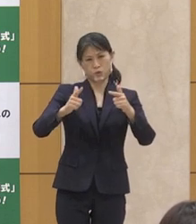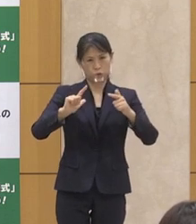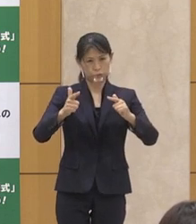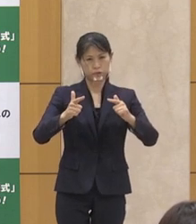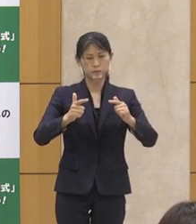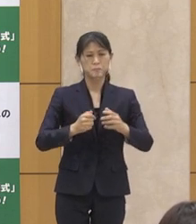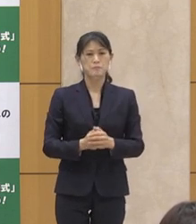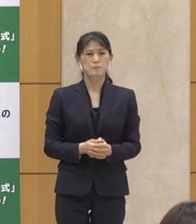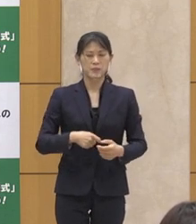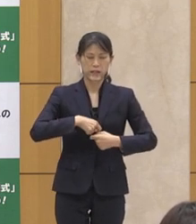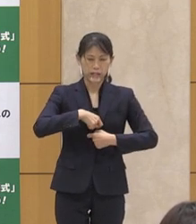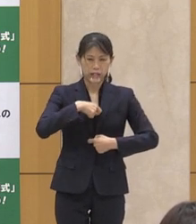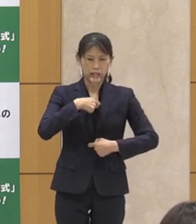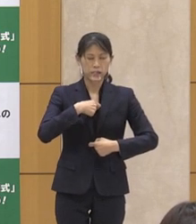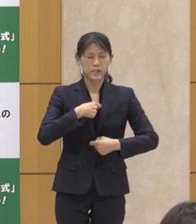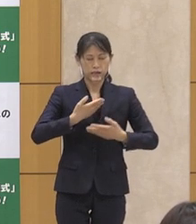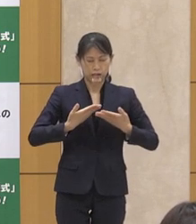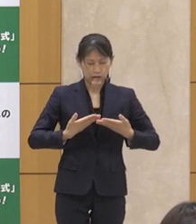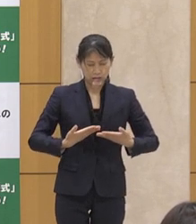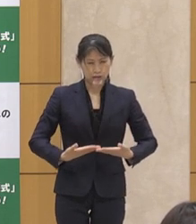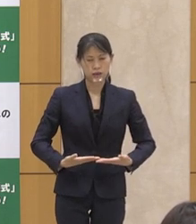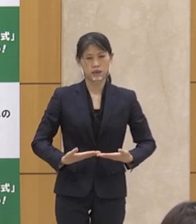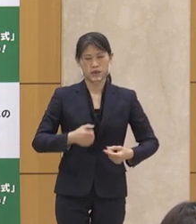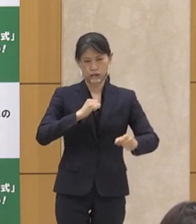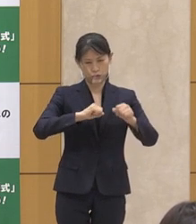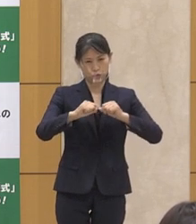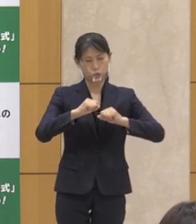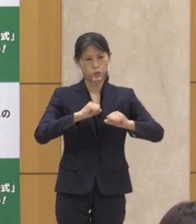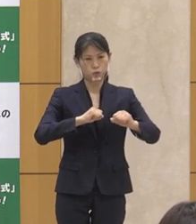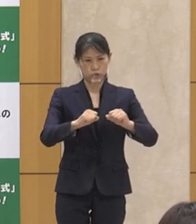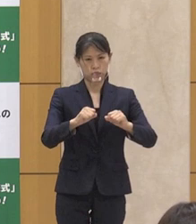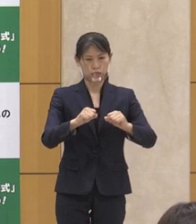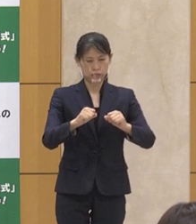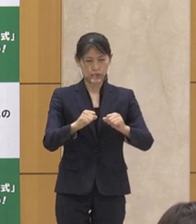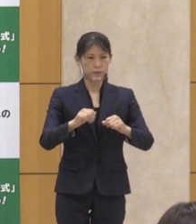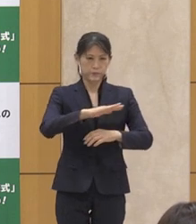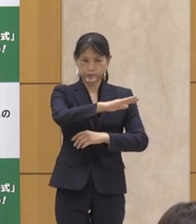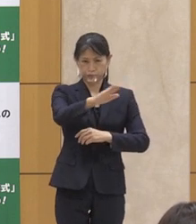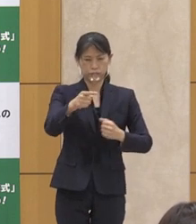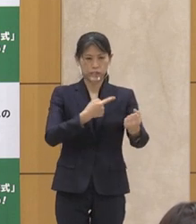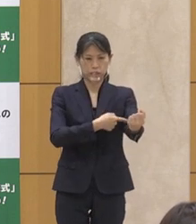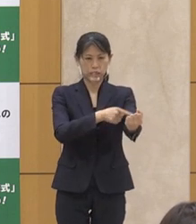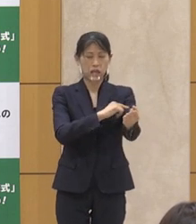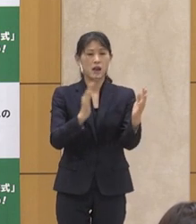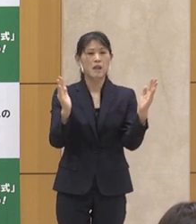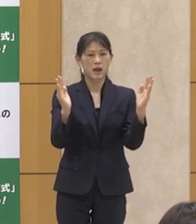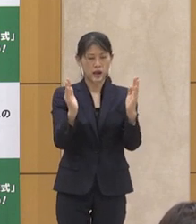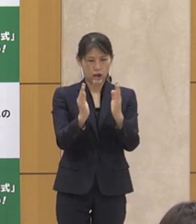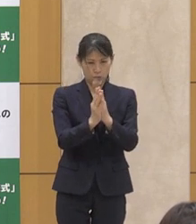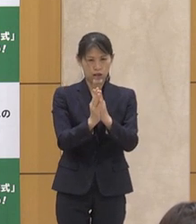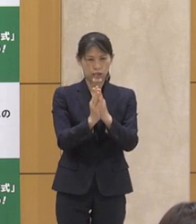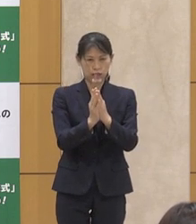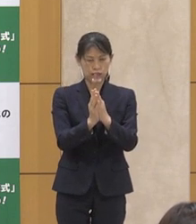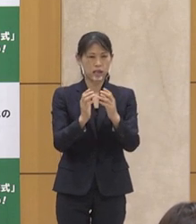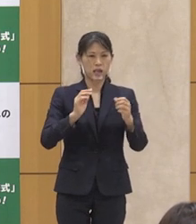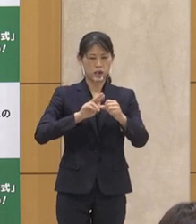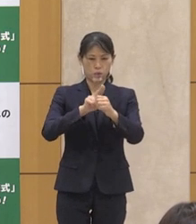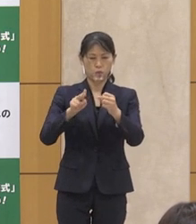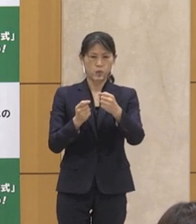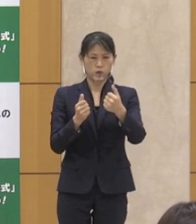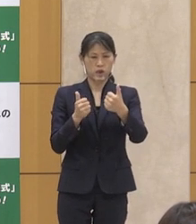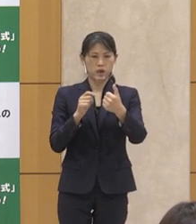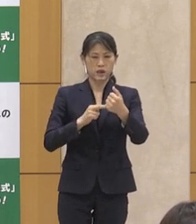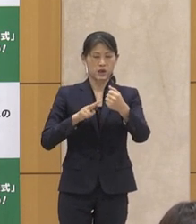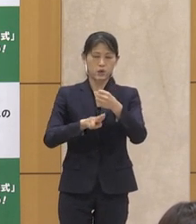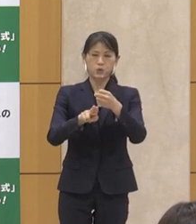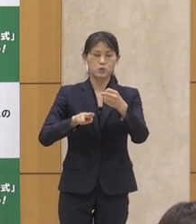で、一丸となってコロナウイルスと戦っていきたいと思いますので、県民の皆様方にはぜひこの趣旨をご理解い